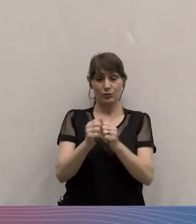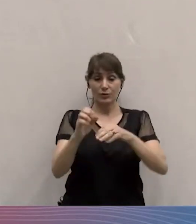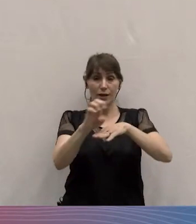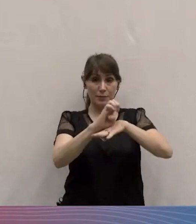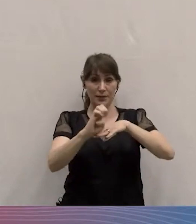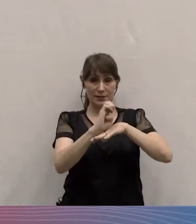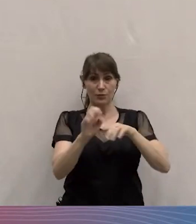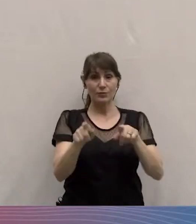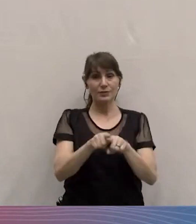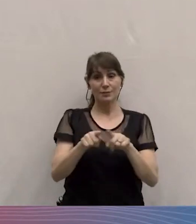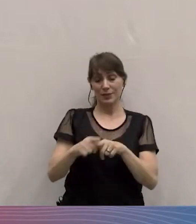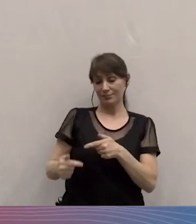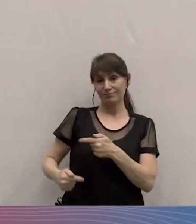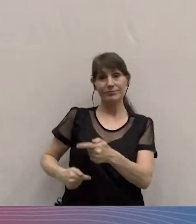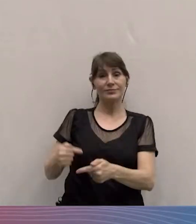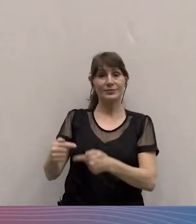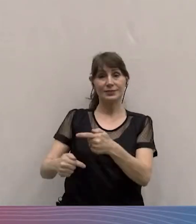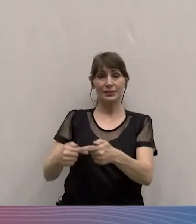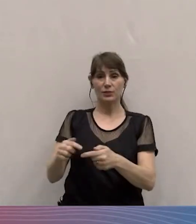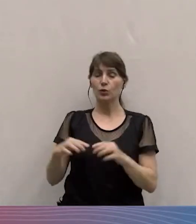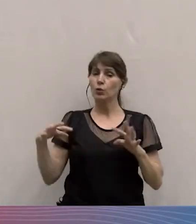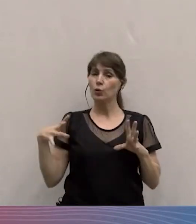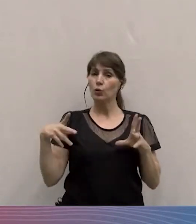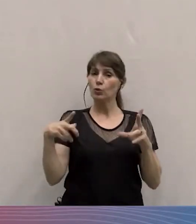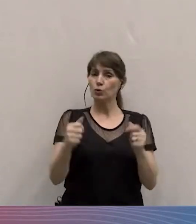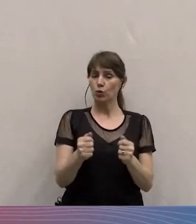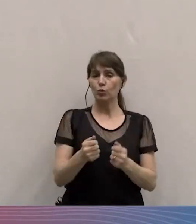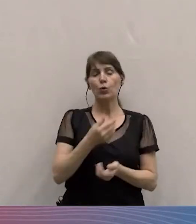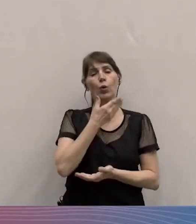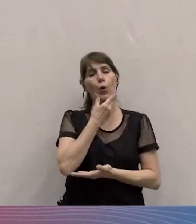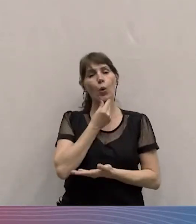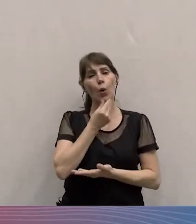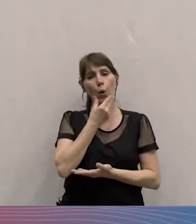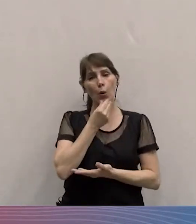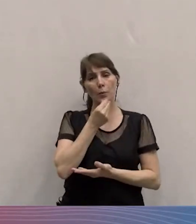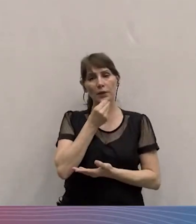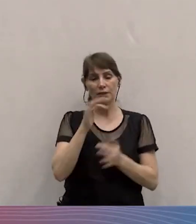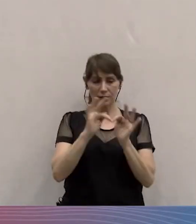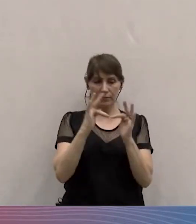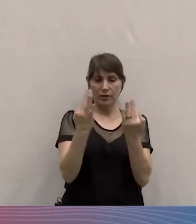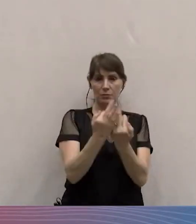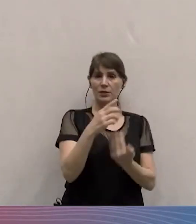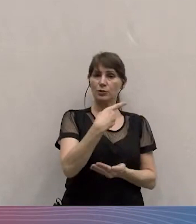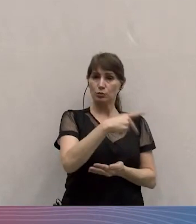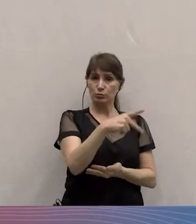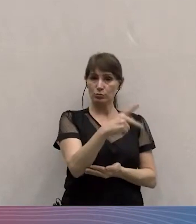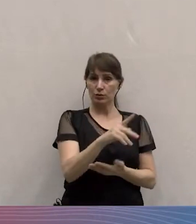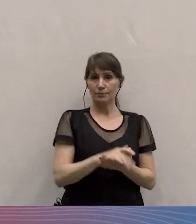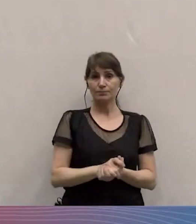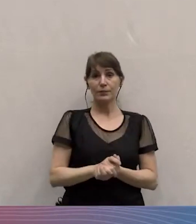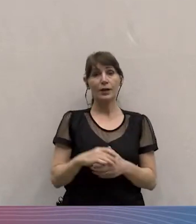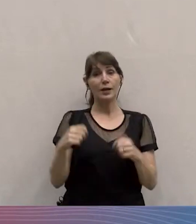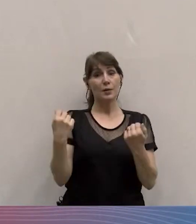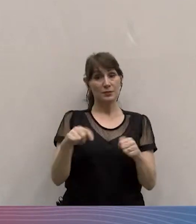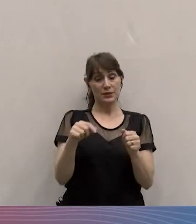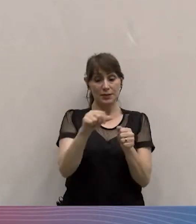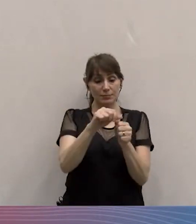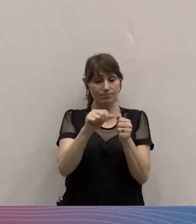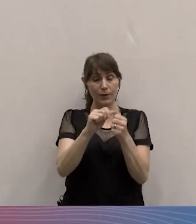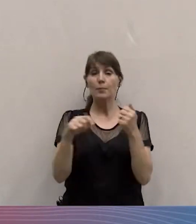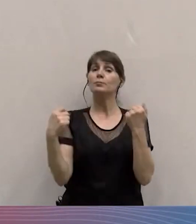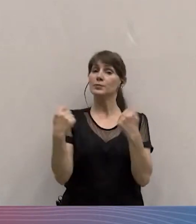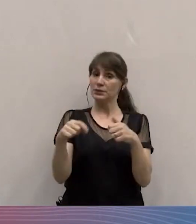tua descendência. Todo macho entre vós será circuncidado.